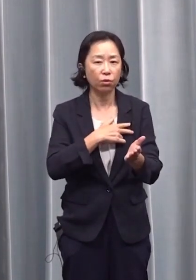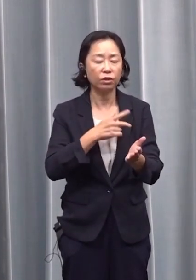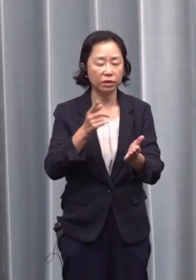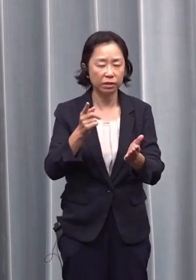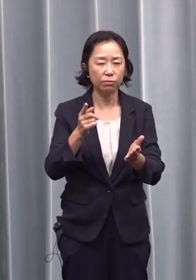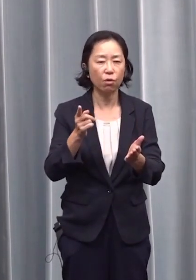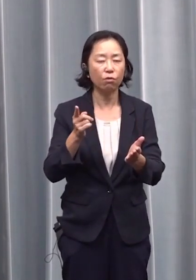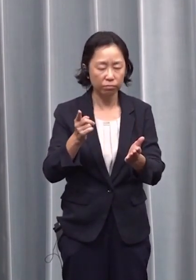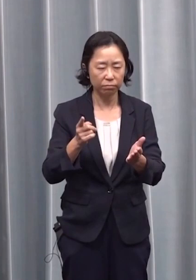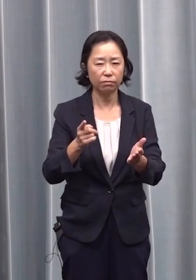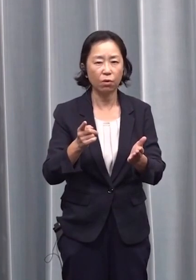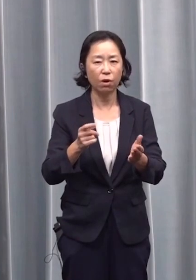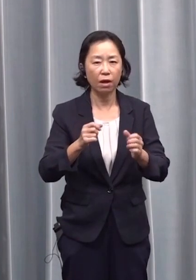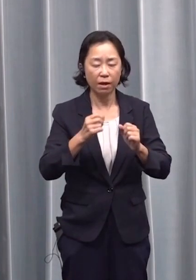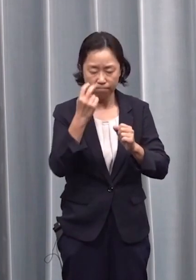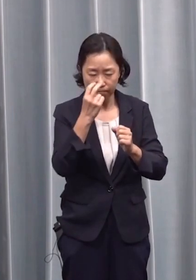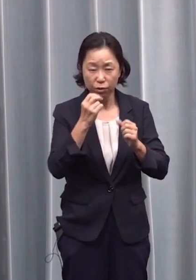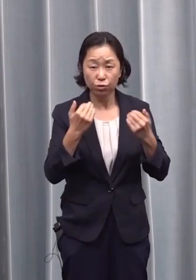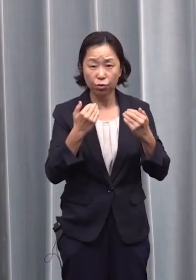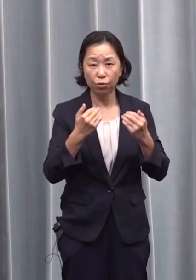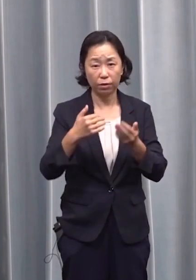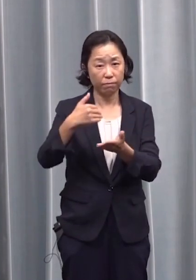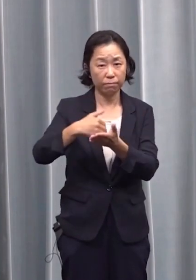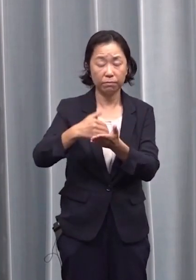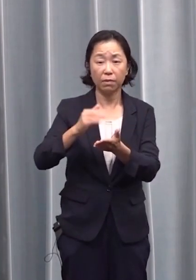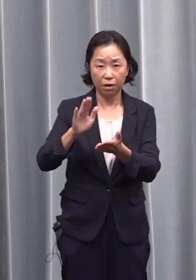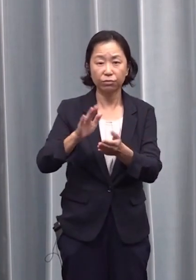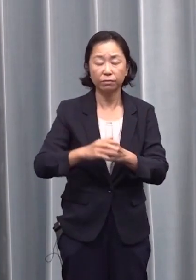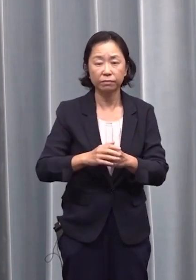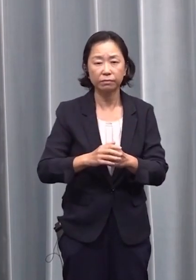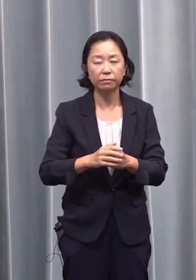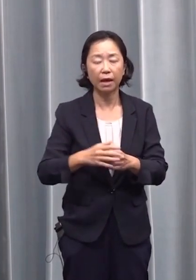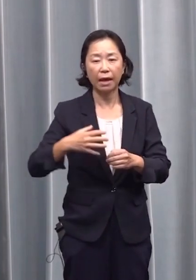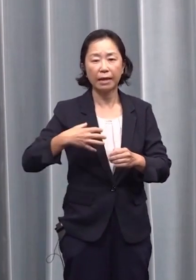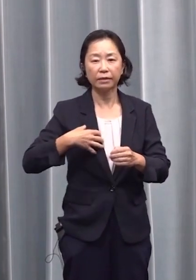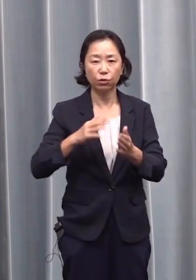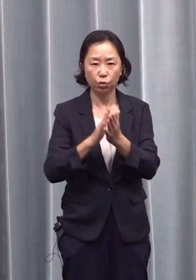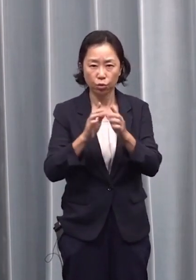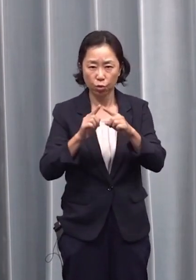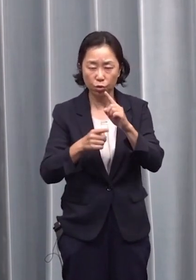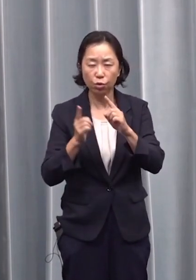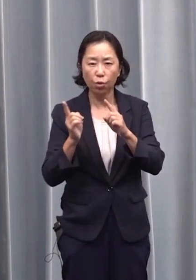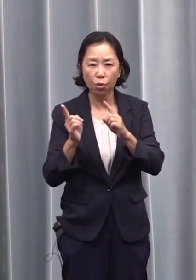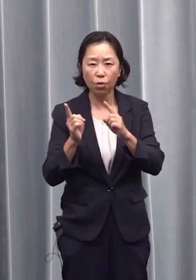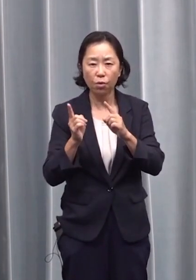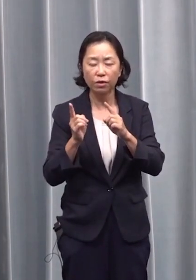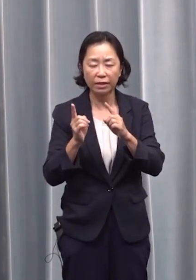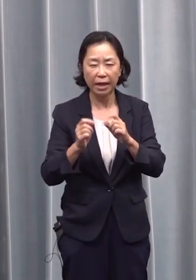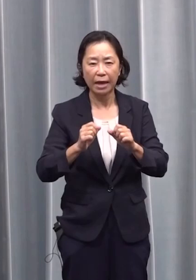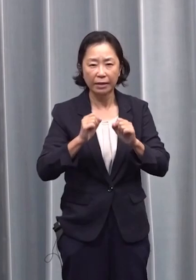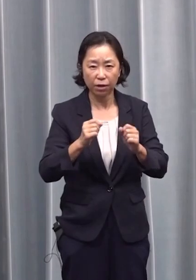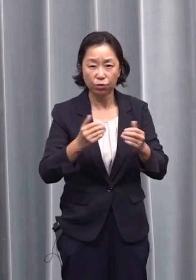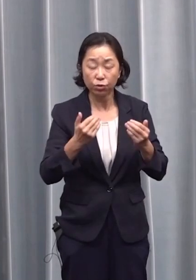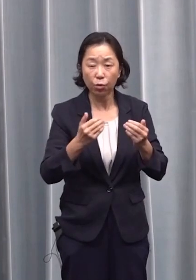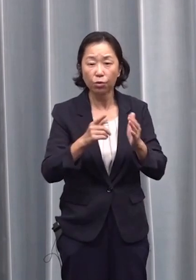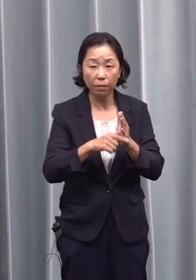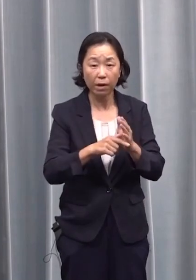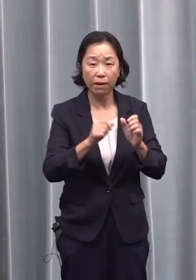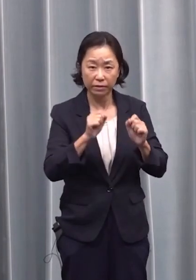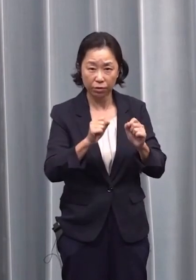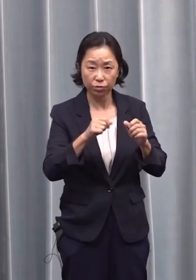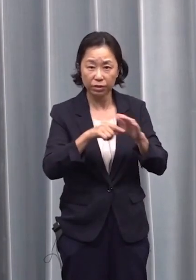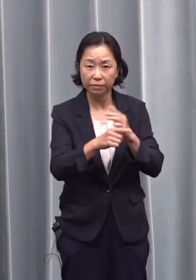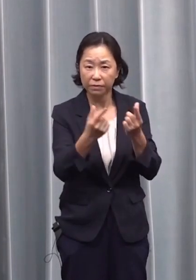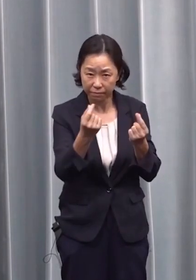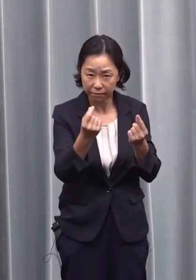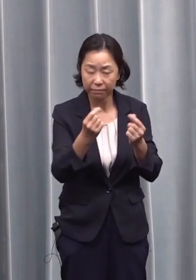ね、これはヒアリングの可能性も含めて各担当省庁で検討し、やるべきものはやるべきだと、そういう考えだという理解でいい